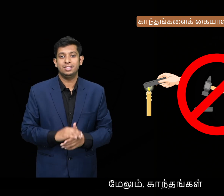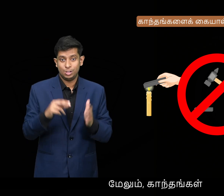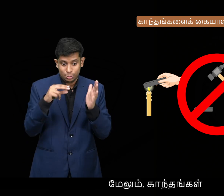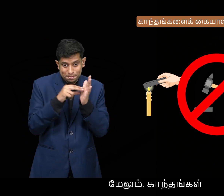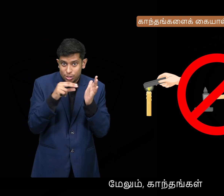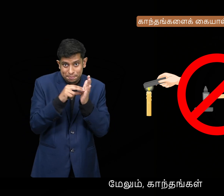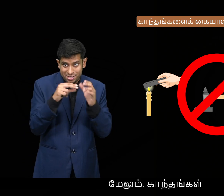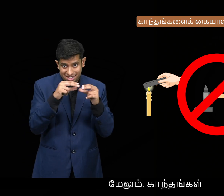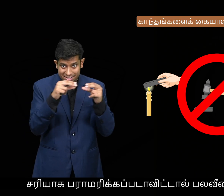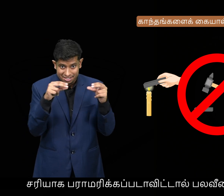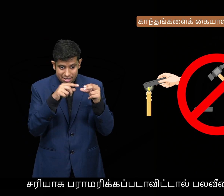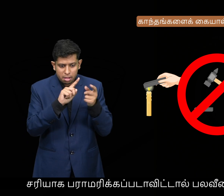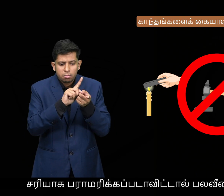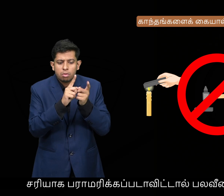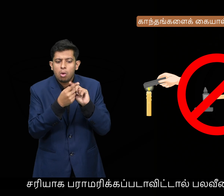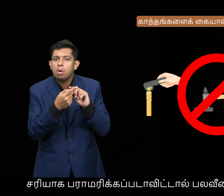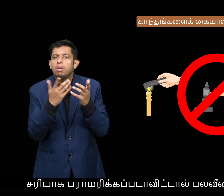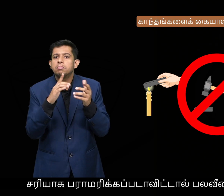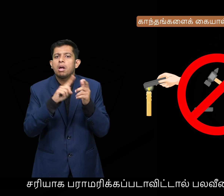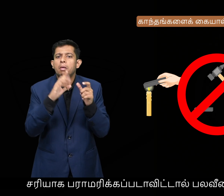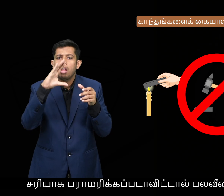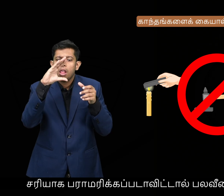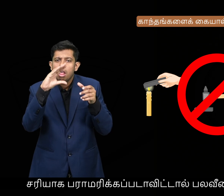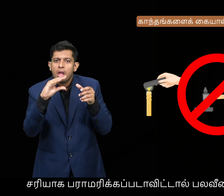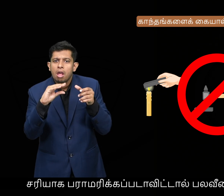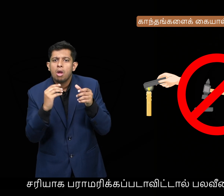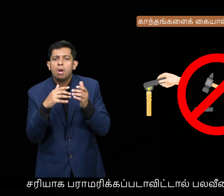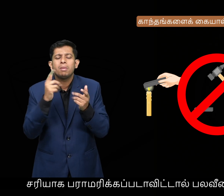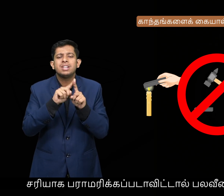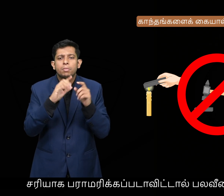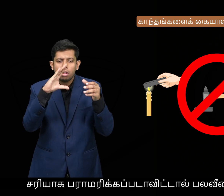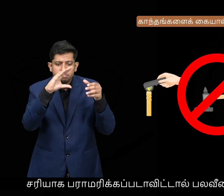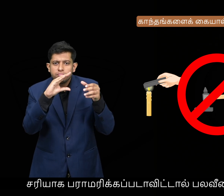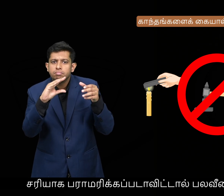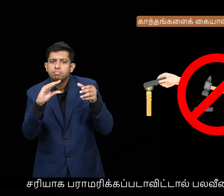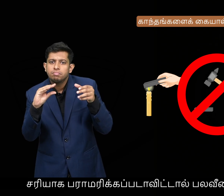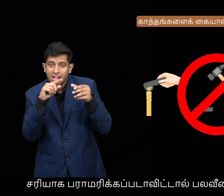மேலும் காந்தங்கள் சரியாக பராமரிக்கப்படாவிட்டால் பலவீனமாகிவிடும்.